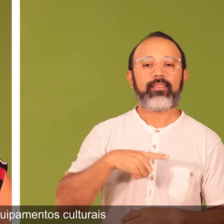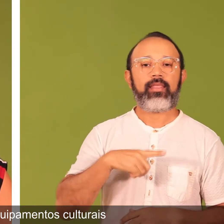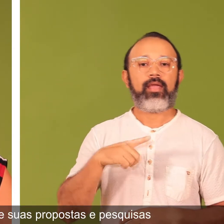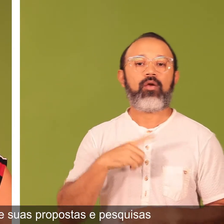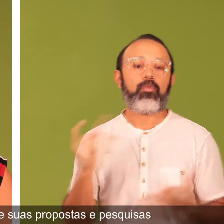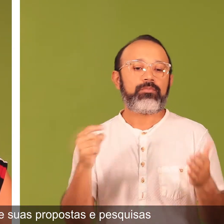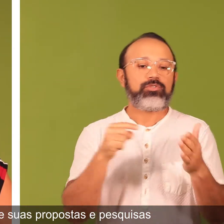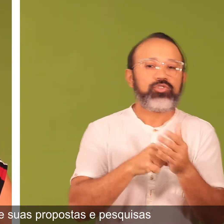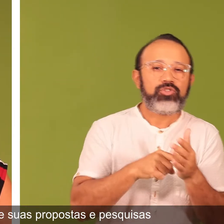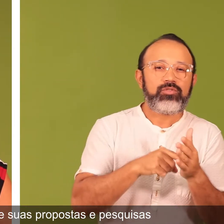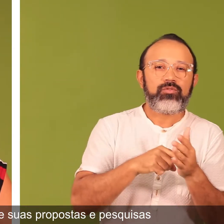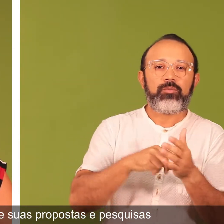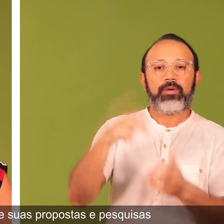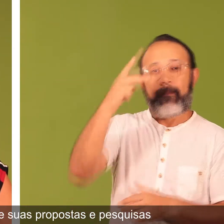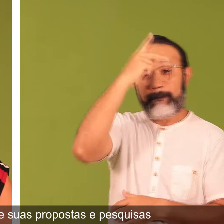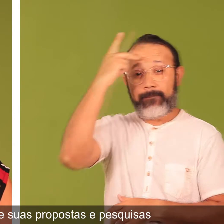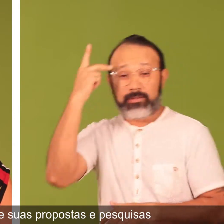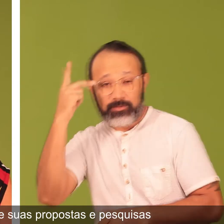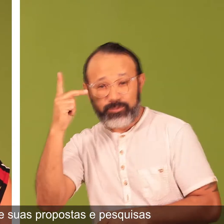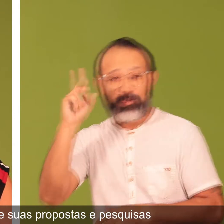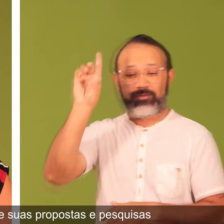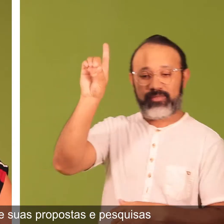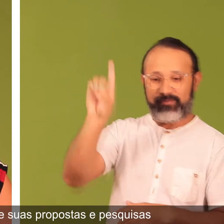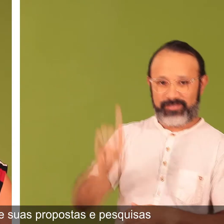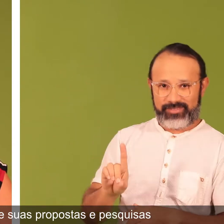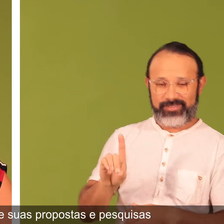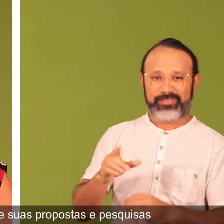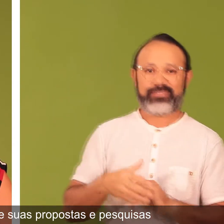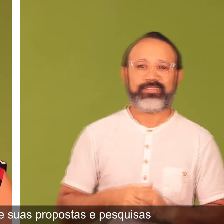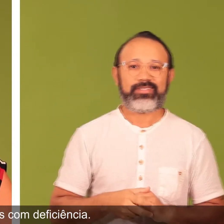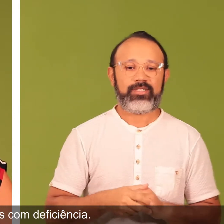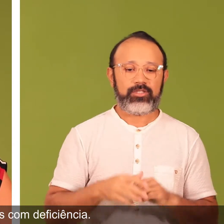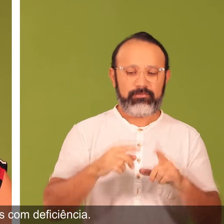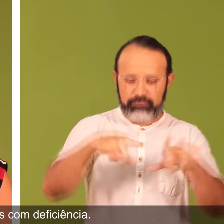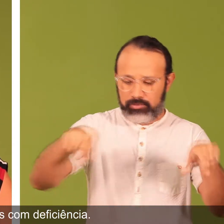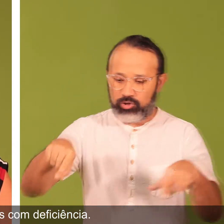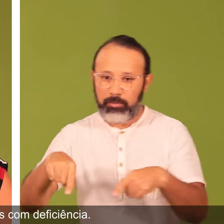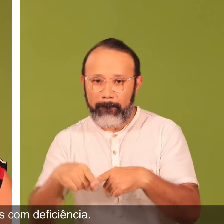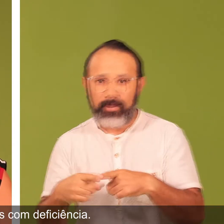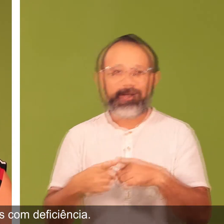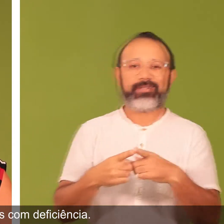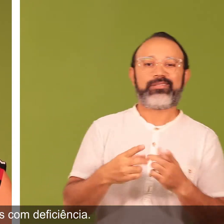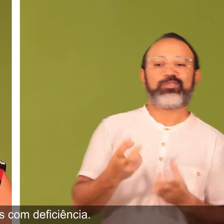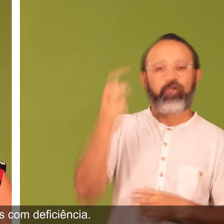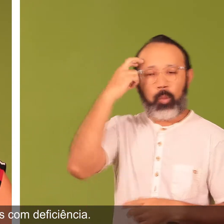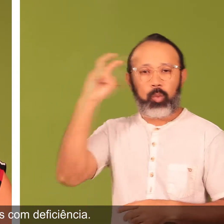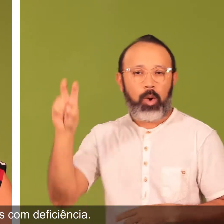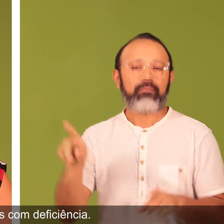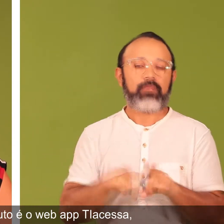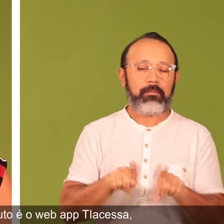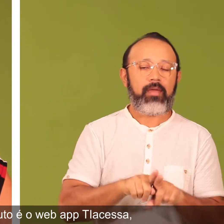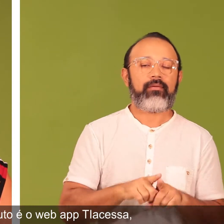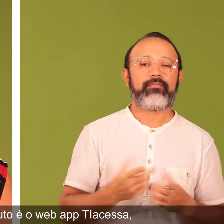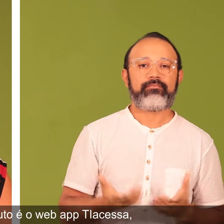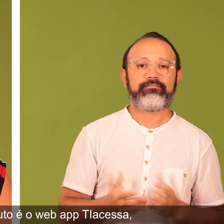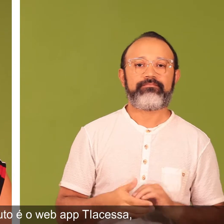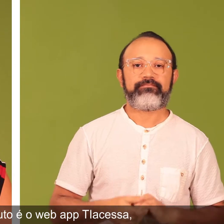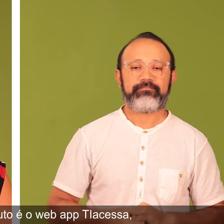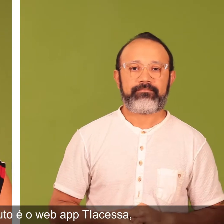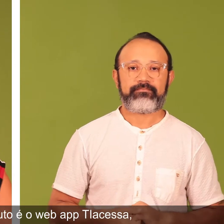culturais e como público alvo de suas propostas e pesquisas as pessoas com deficiência